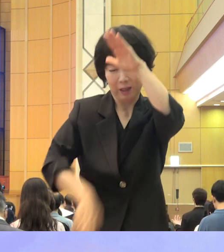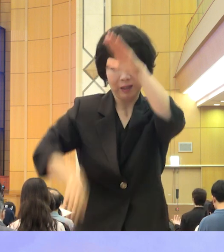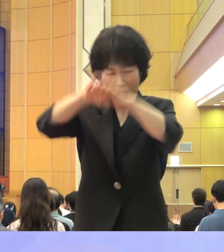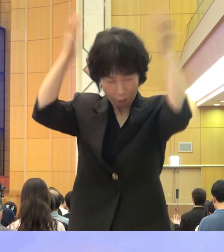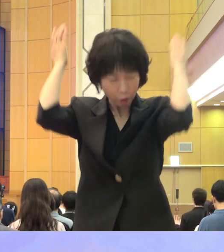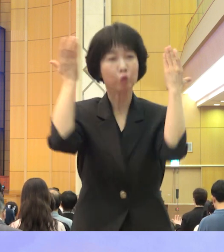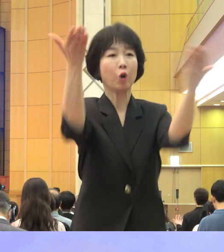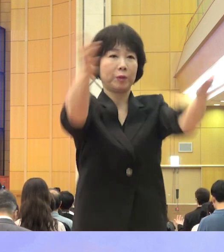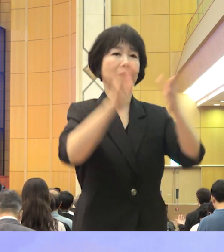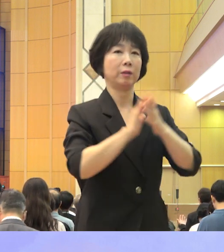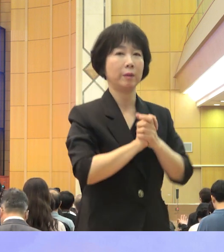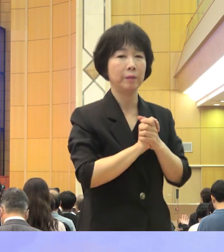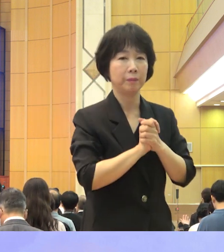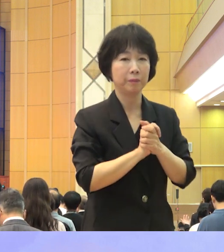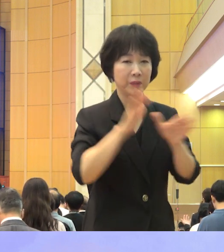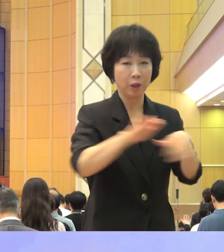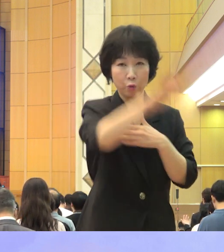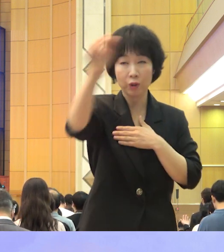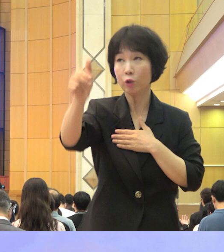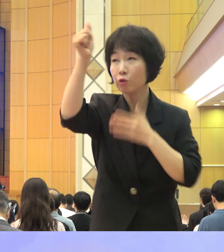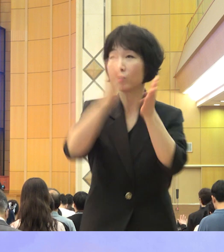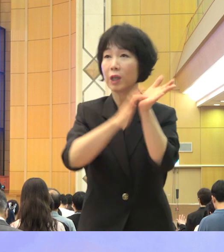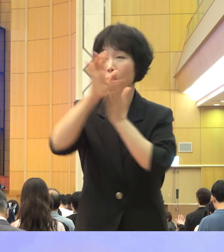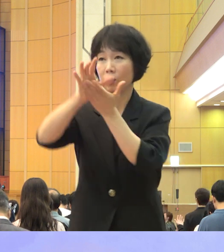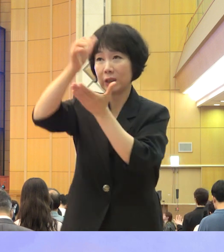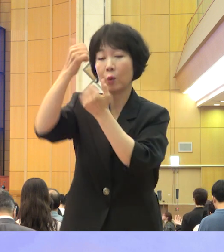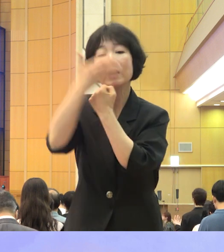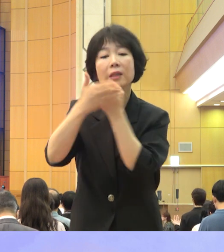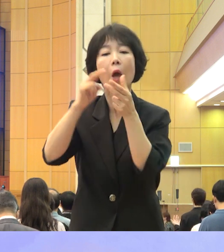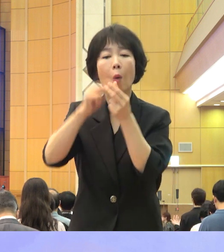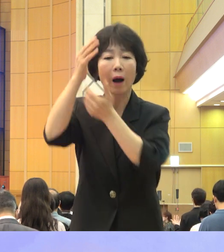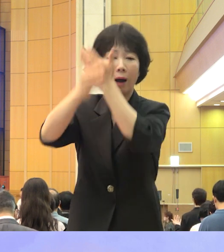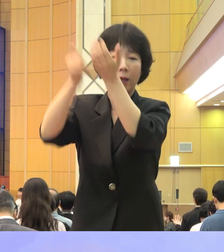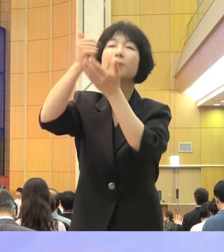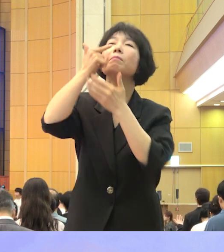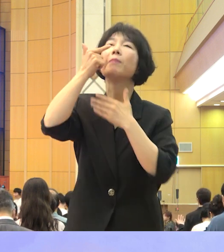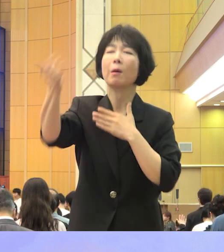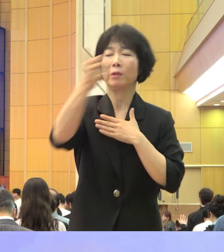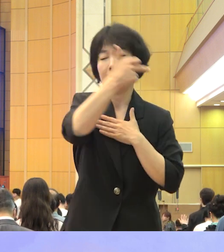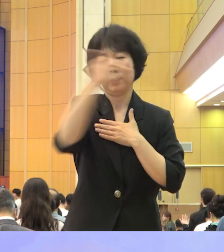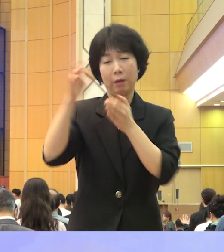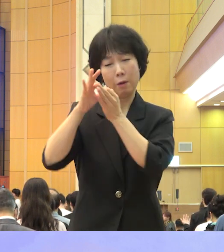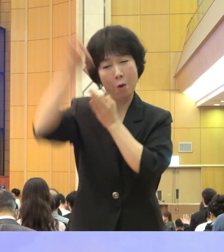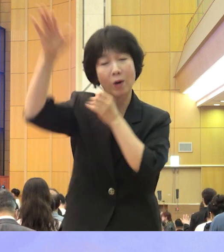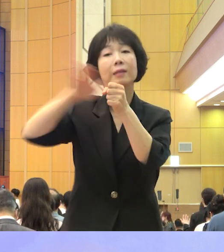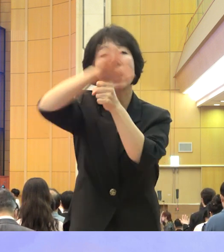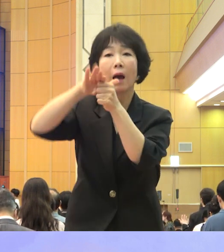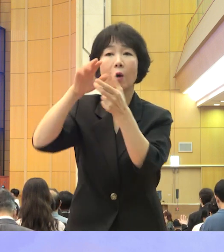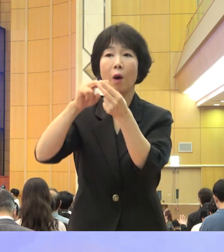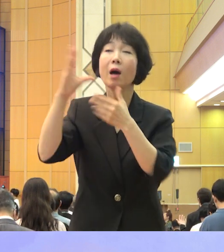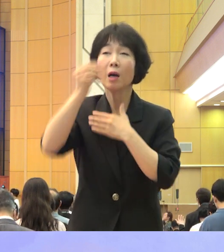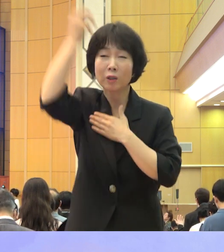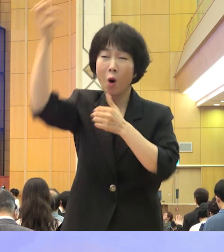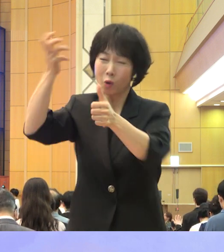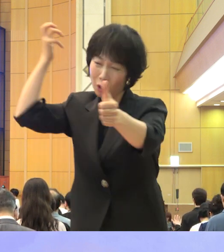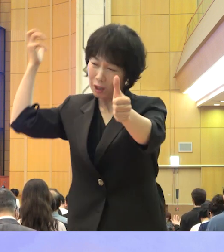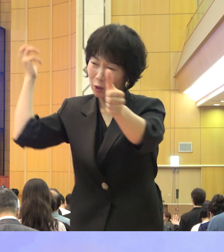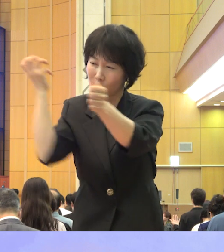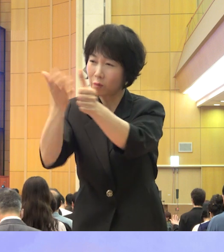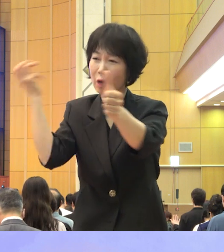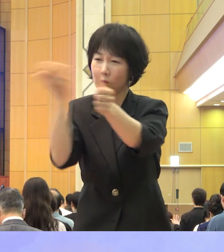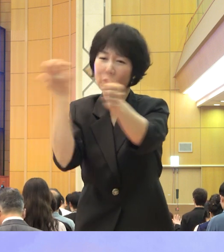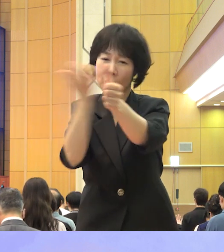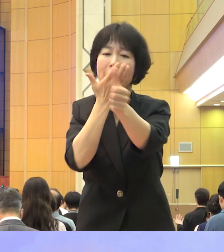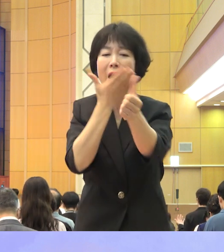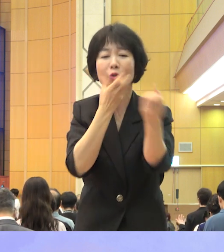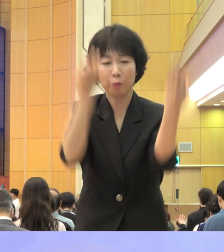충만케 하옵소서. 이제는 우리 주 예수 그리스도의 은혜와 하나님 아버지의 영원한 사랑과 성령의 충만과